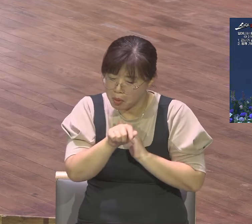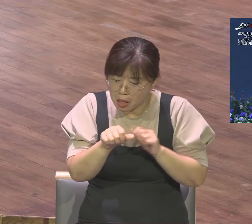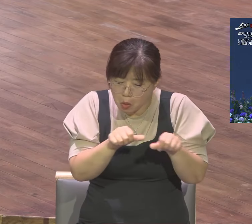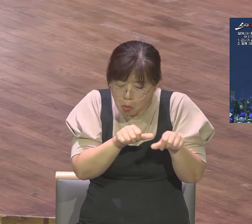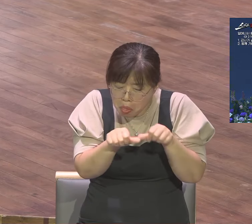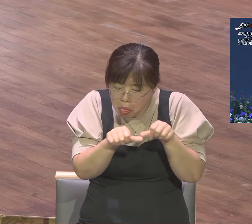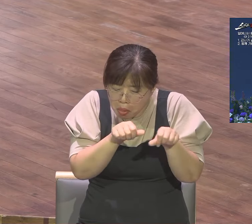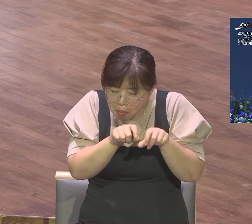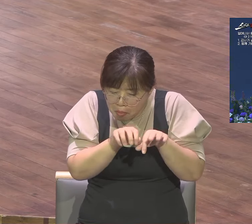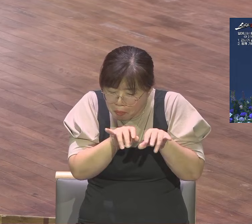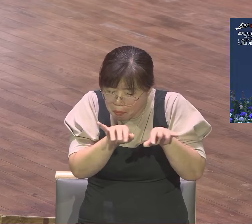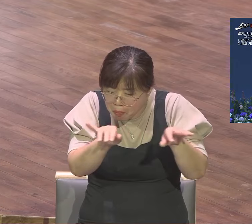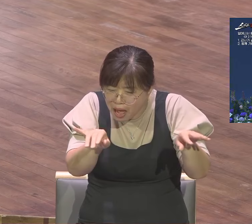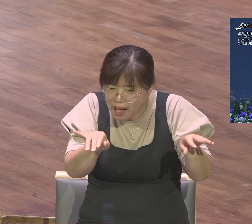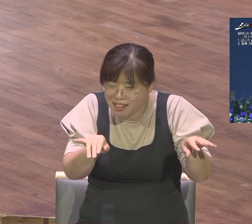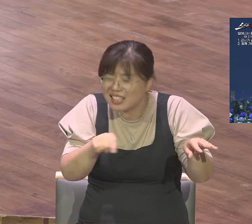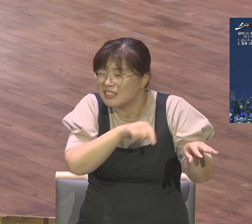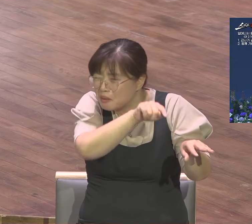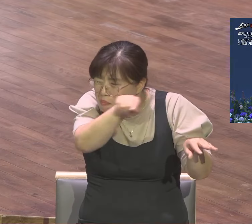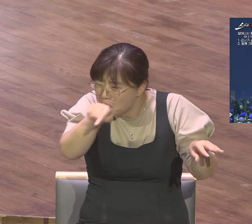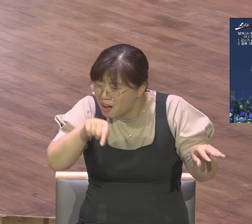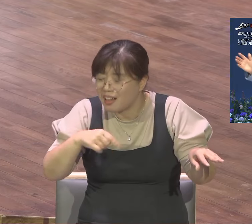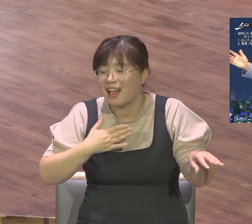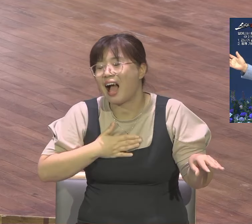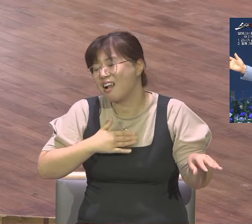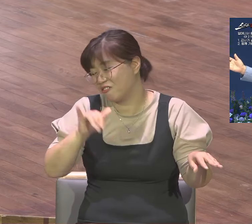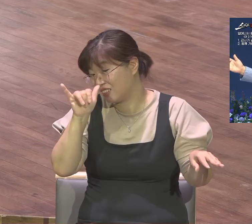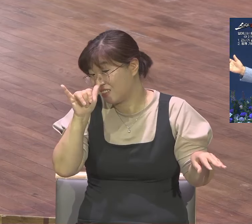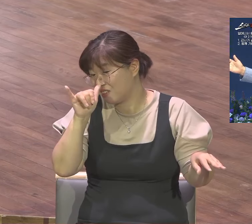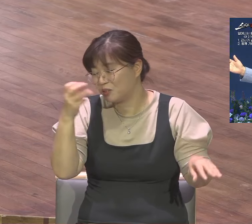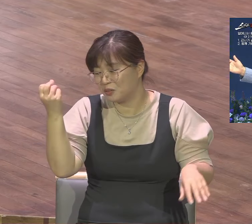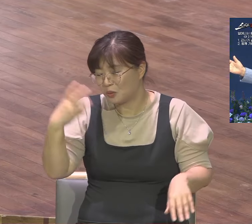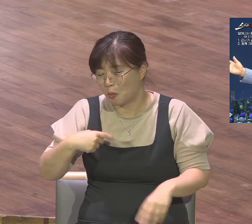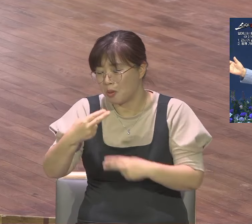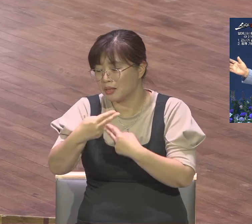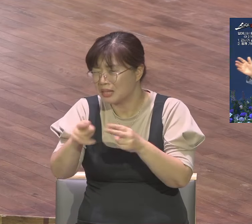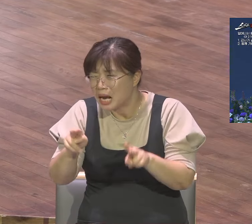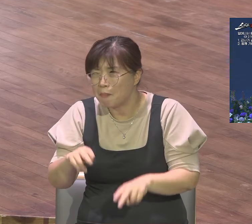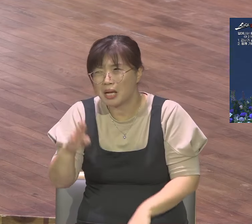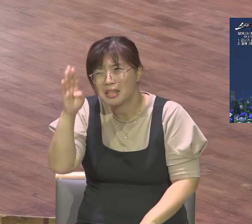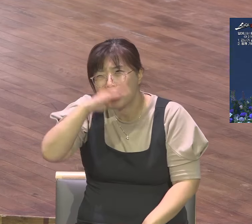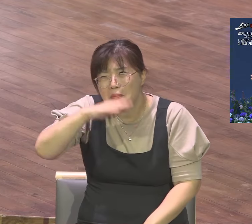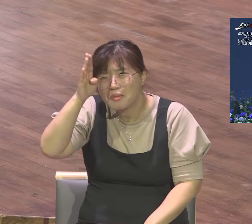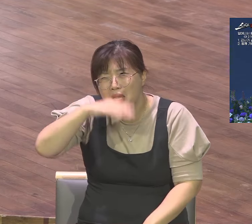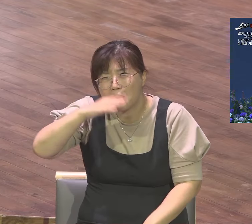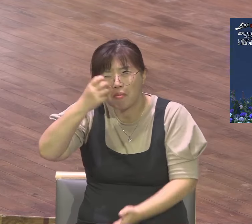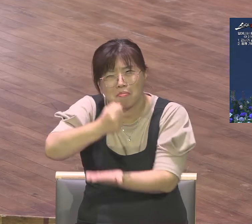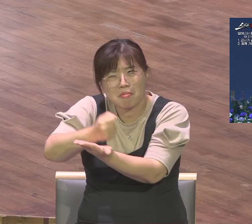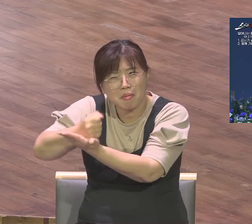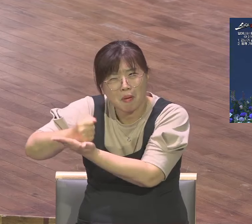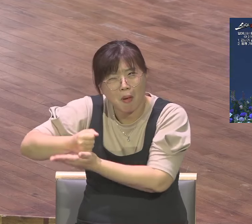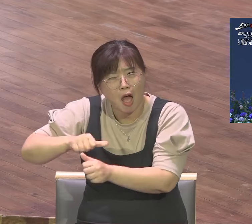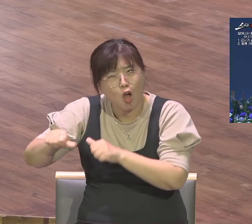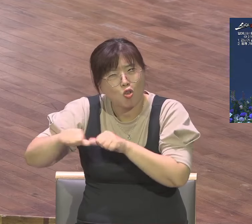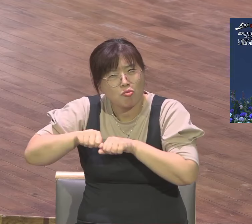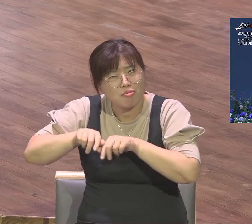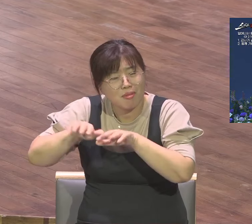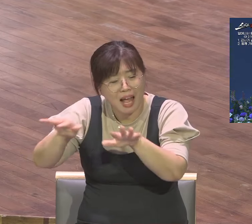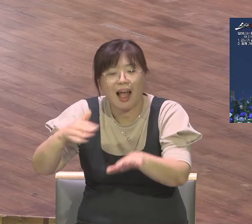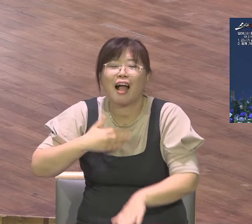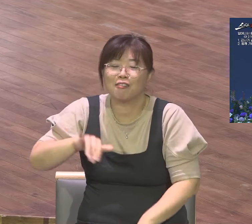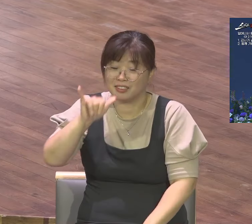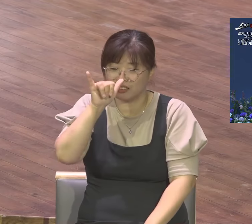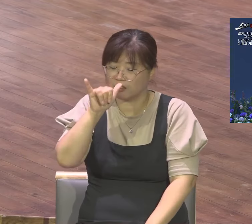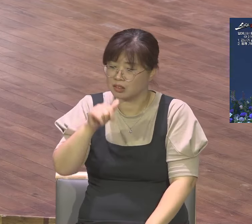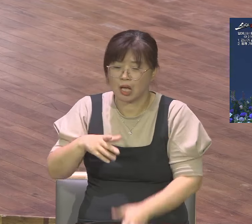여러분만 망해요. 교회는 가요. 영원한 작품을 남기기 위해서. 영원한 기업이기 때문에 하나님이 영원한